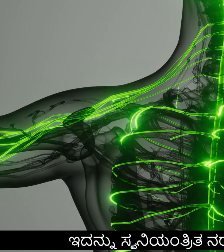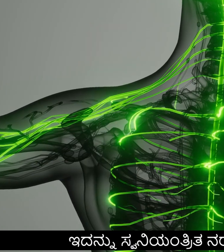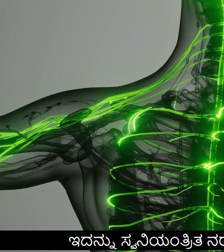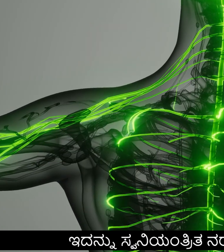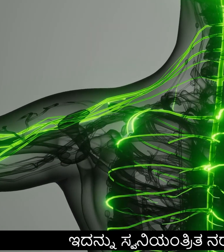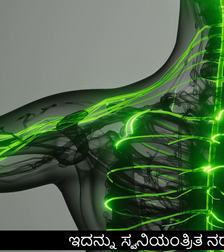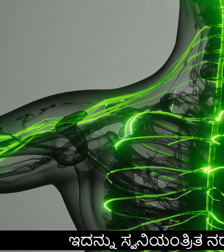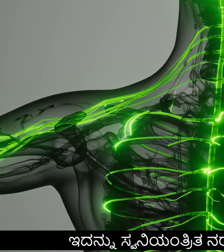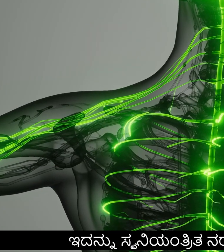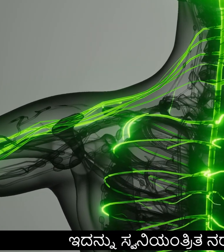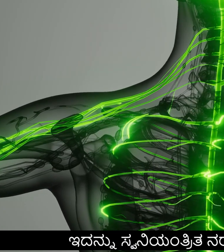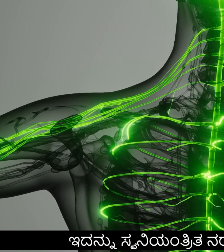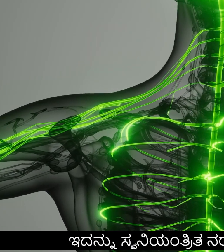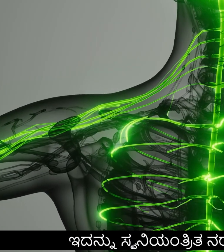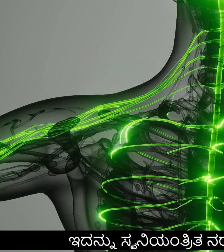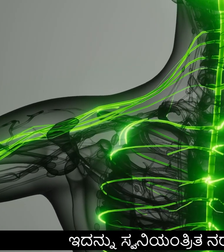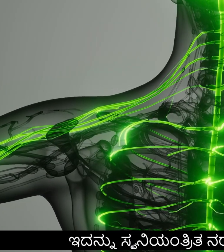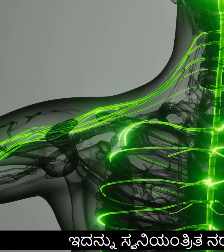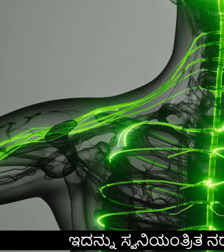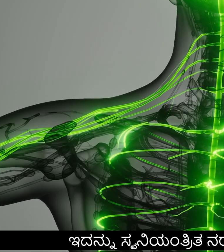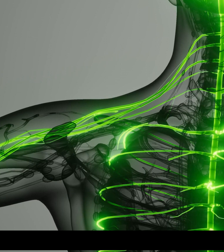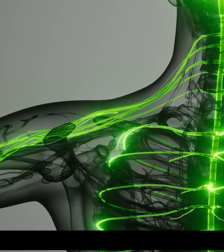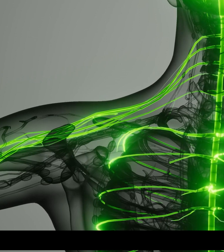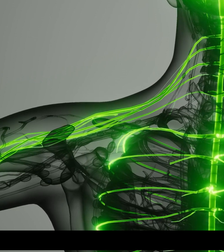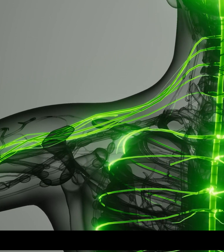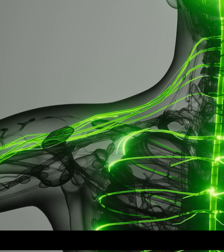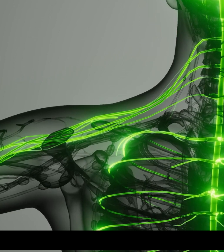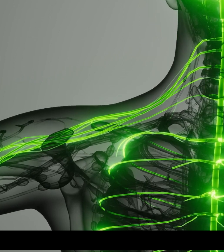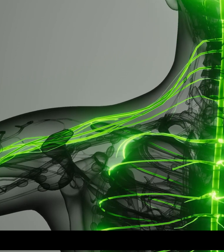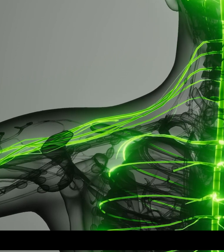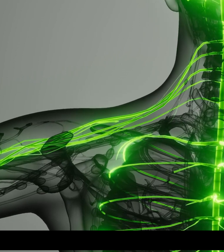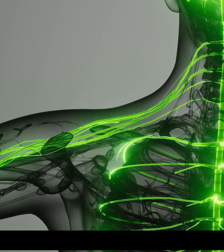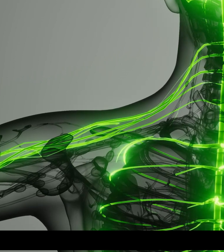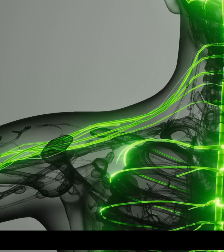ಸ್ವನಿಯಂತ್ರಿತ ನರಮಂಡಲ ಎಂದು ಕರೆಯಲಾಗುತ್ತದೆ. ANS